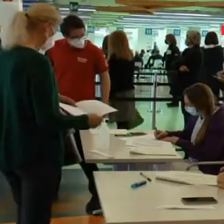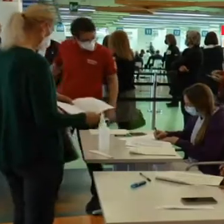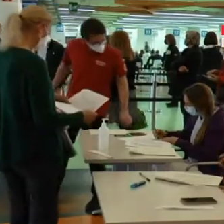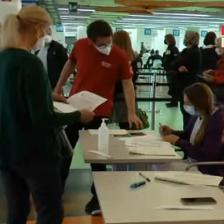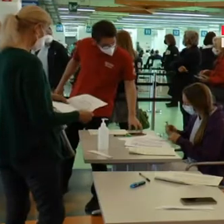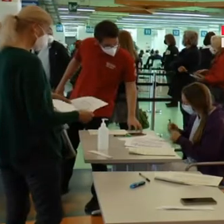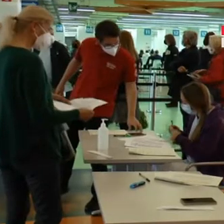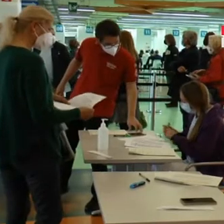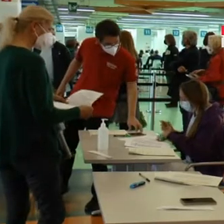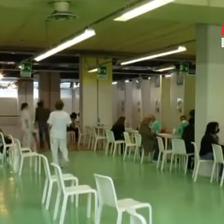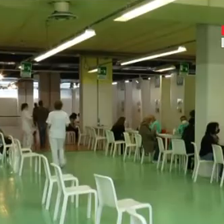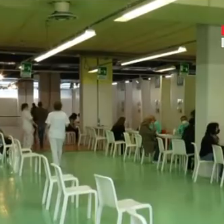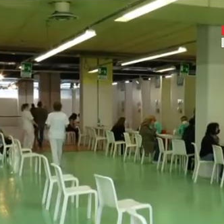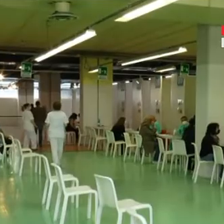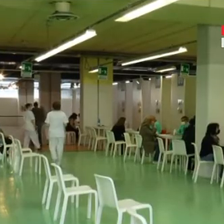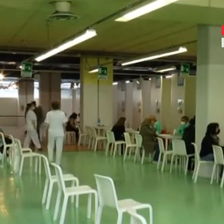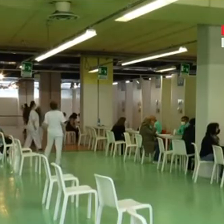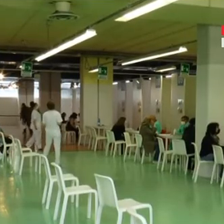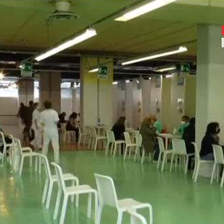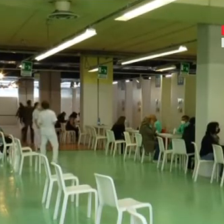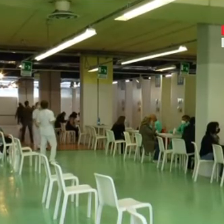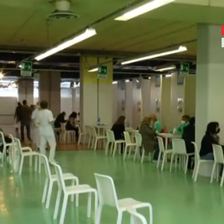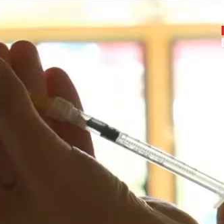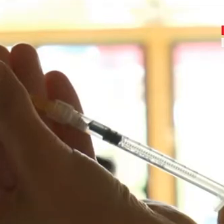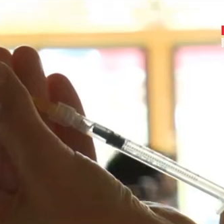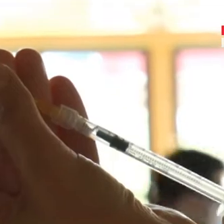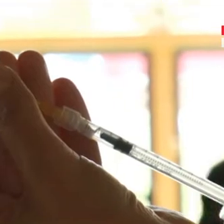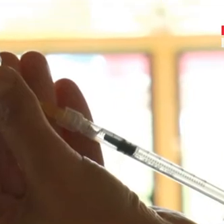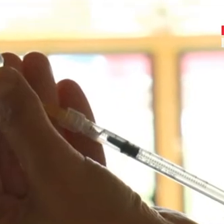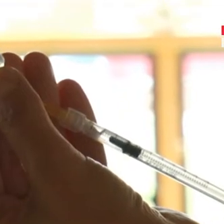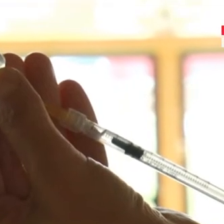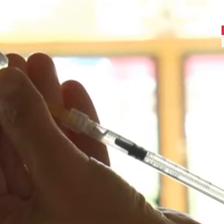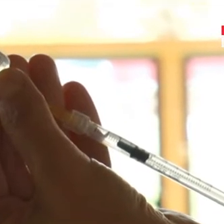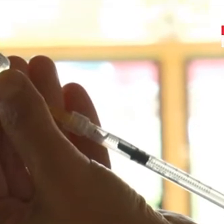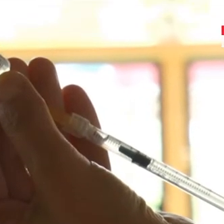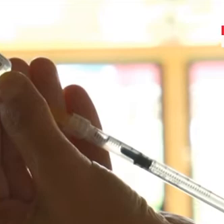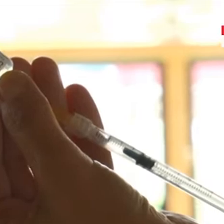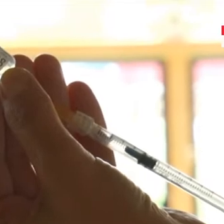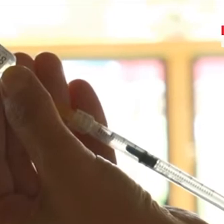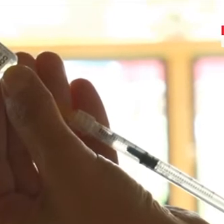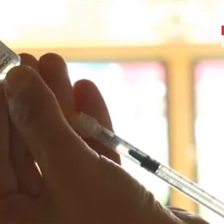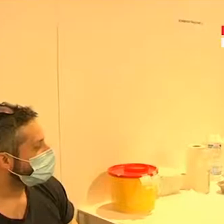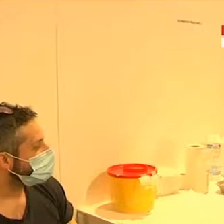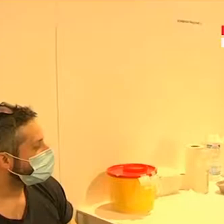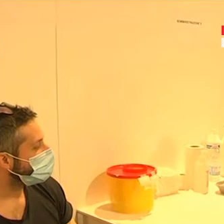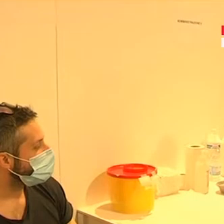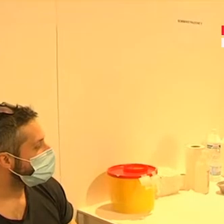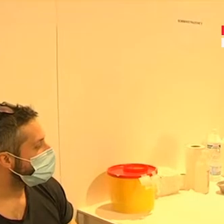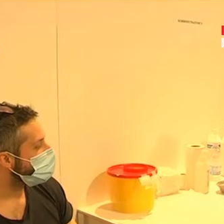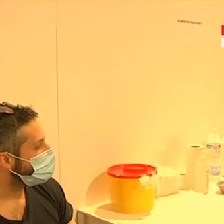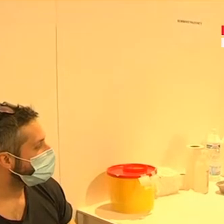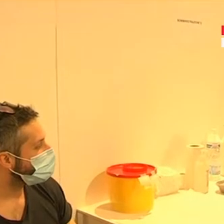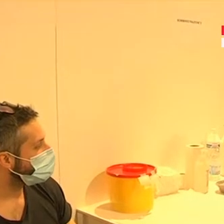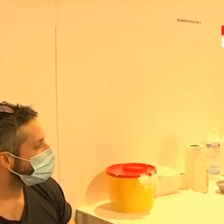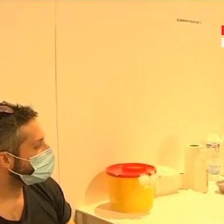Dopo il rallentamento degli ultimi giorni per la carenza di dosi, da mercoledì la campagna vaccinale nell'ULS 7 ripartirà a pieno regime. Un